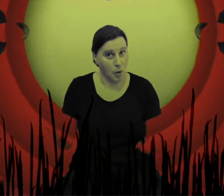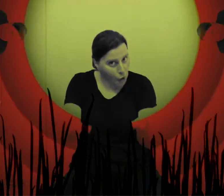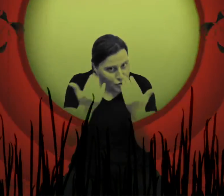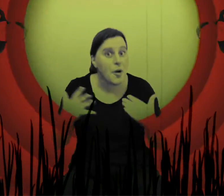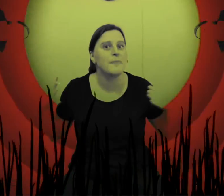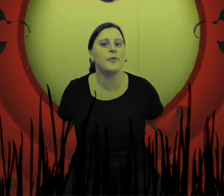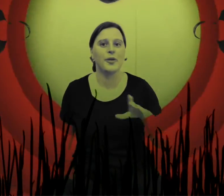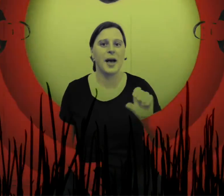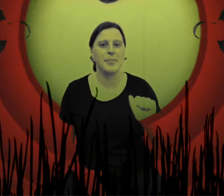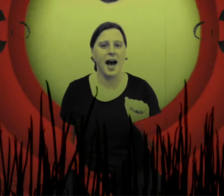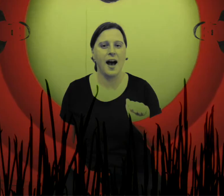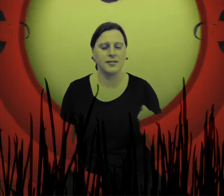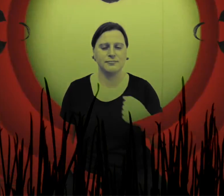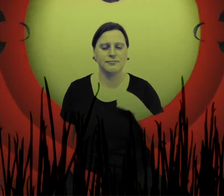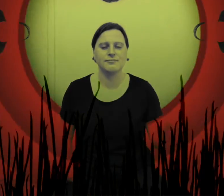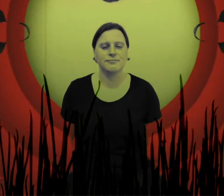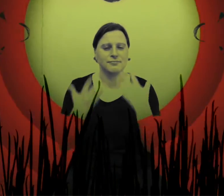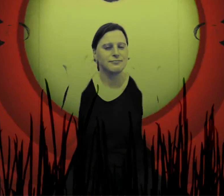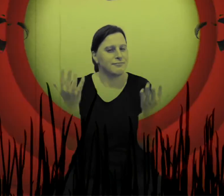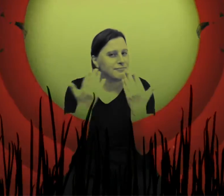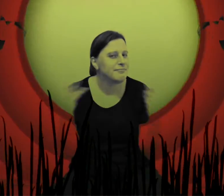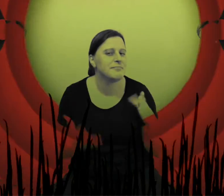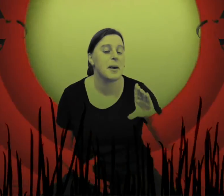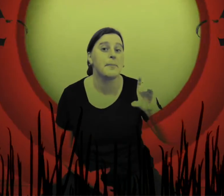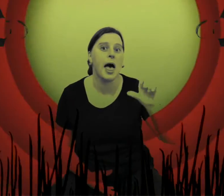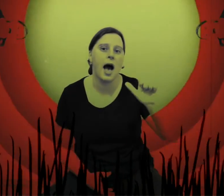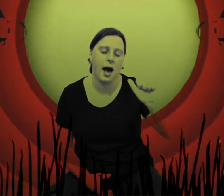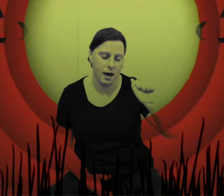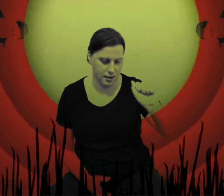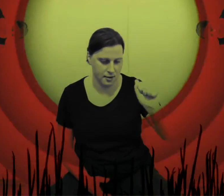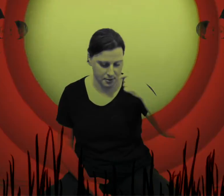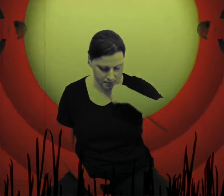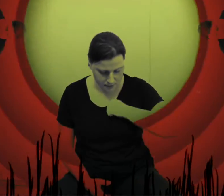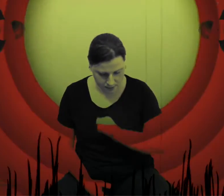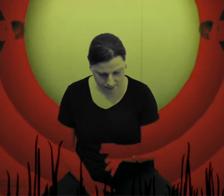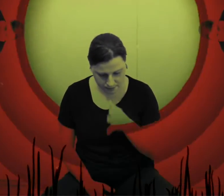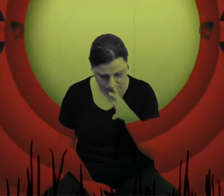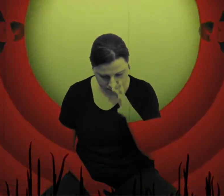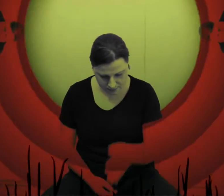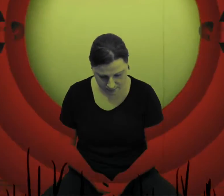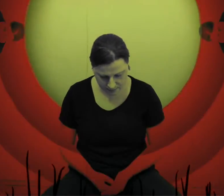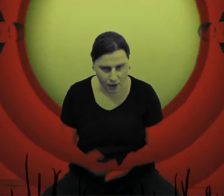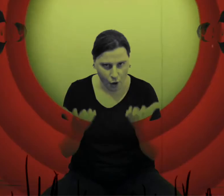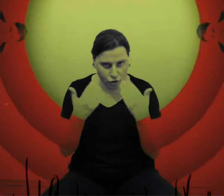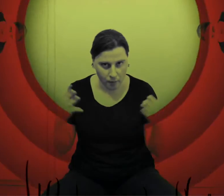Komm, oh Saga, leuchte mich Gib mir klar und sprich durch mich Komm,